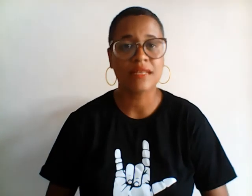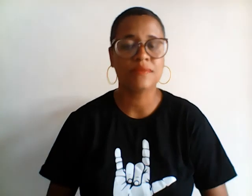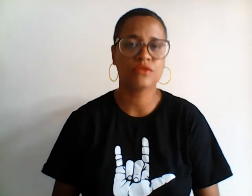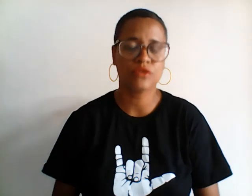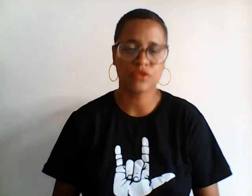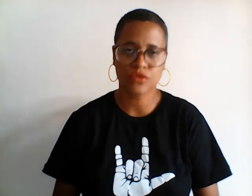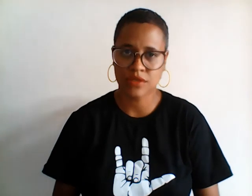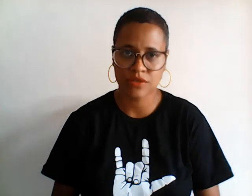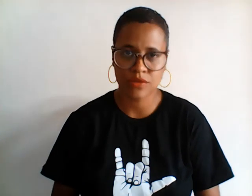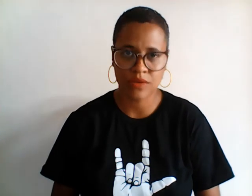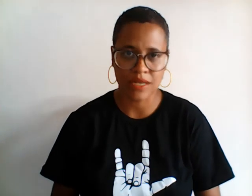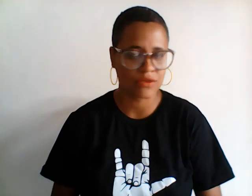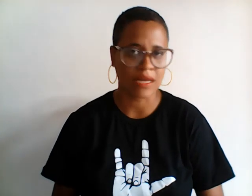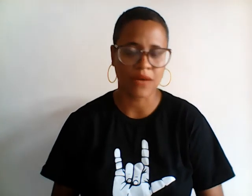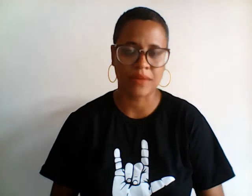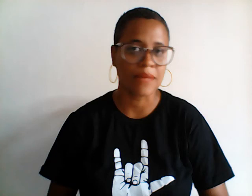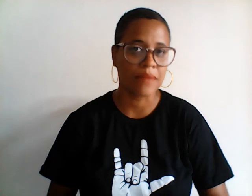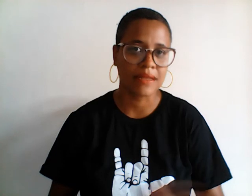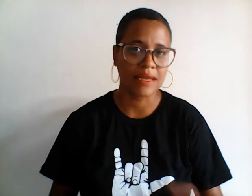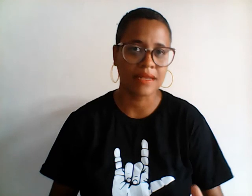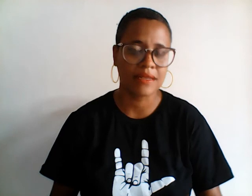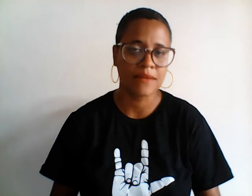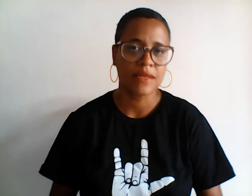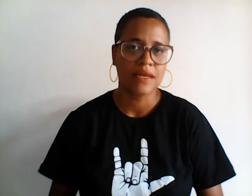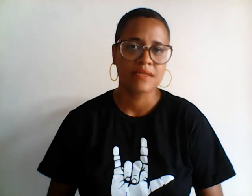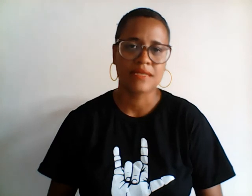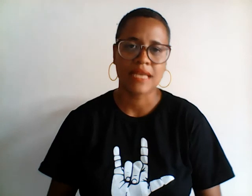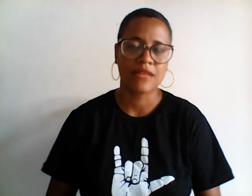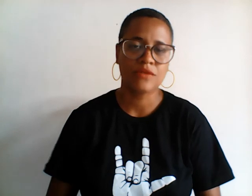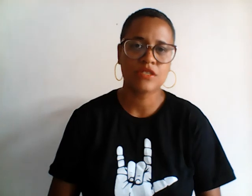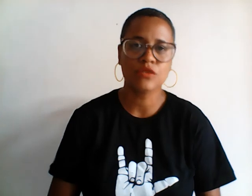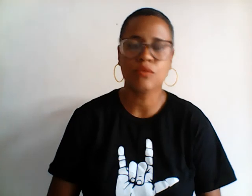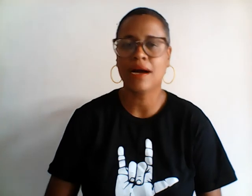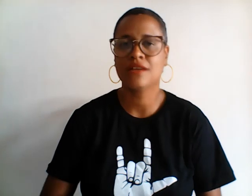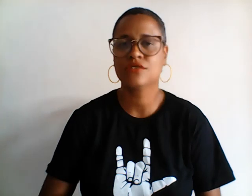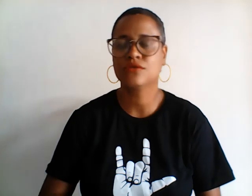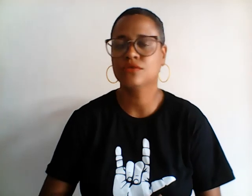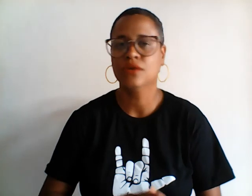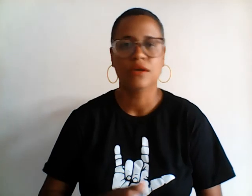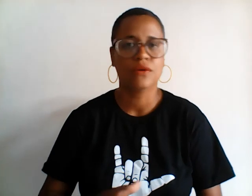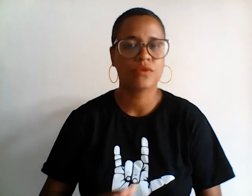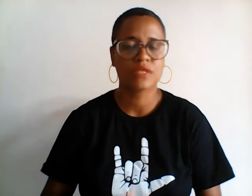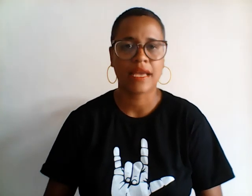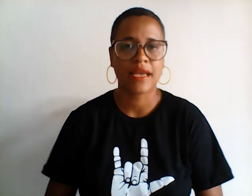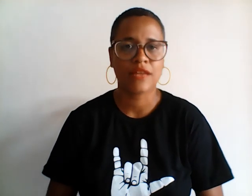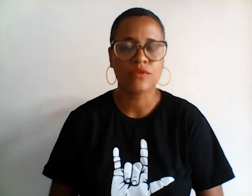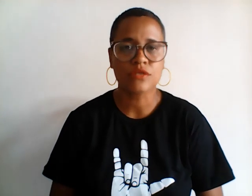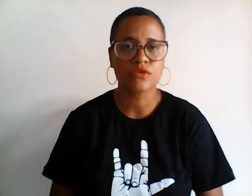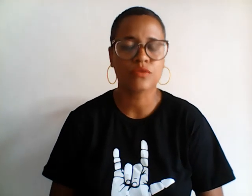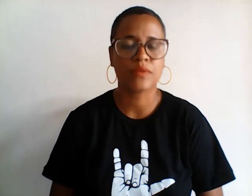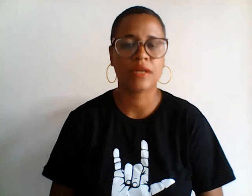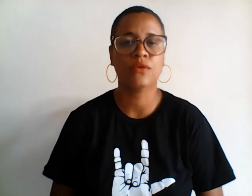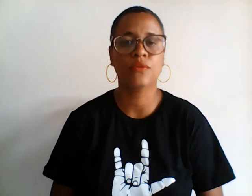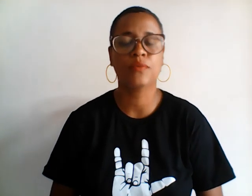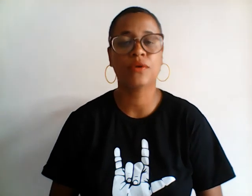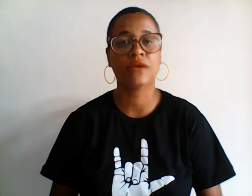no nosso contexto educacional, independente se é do ensino básico ou se é do ensino superior, porque hoje